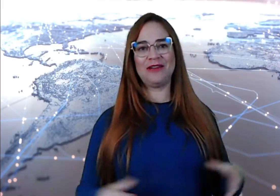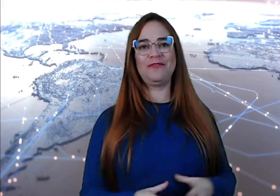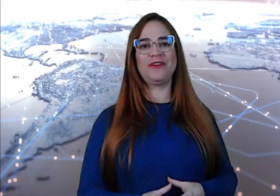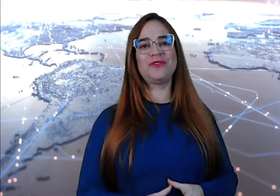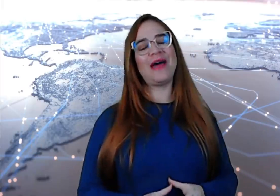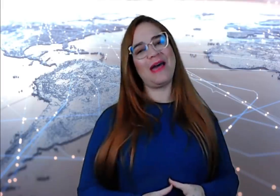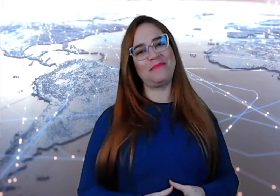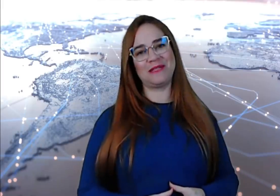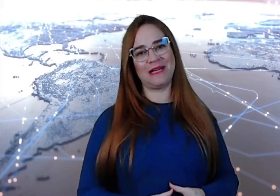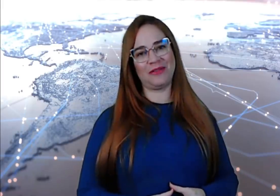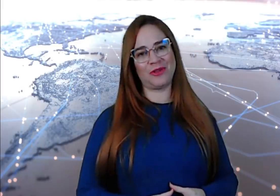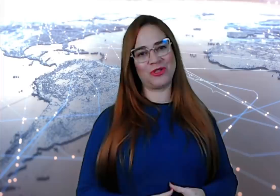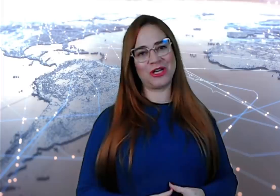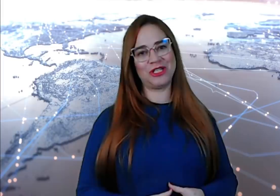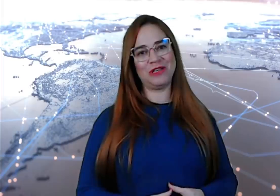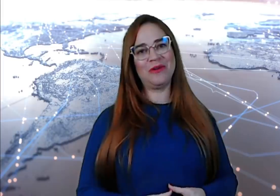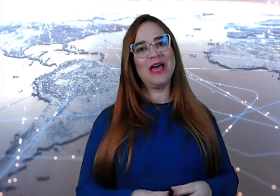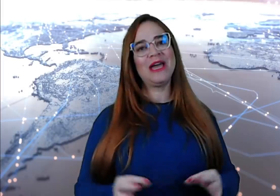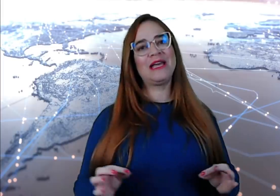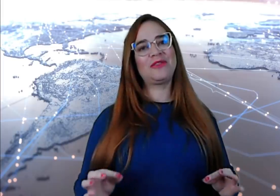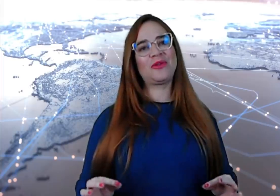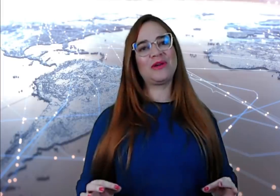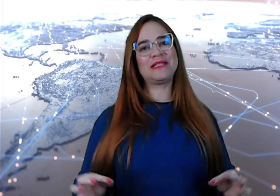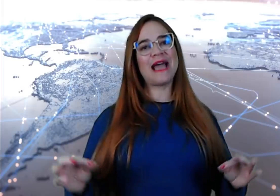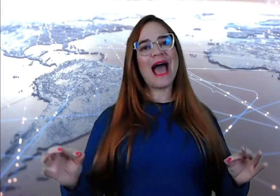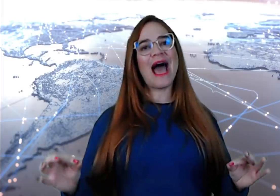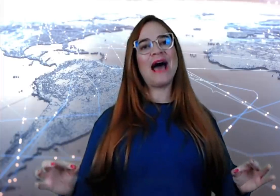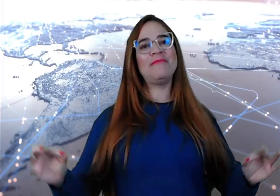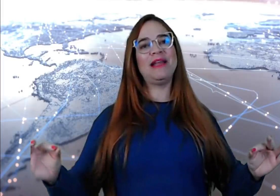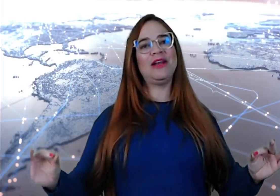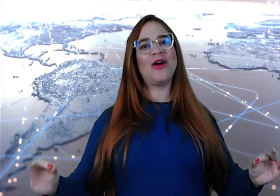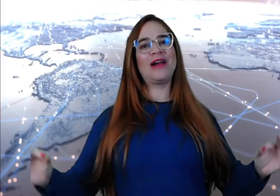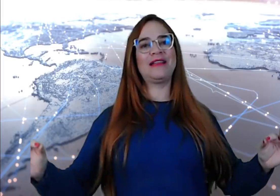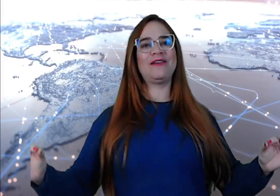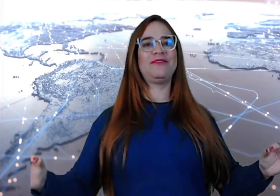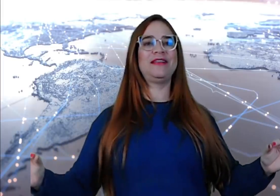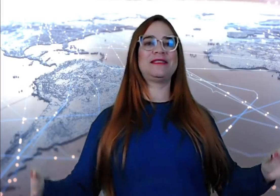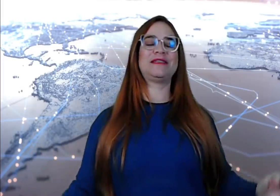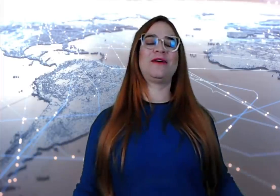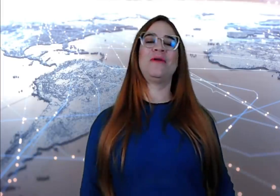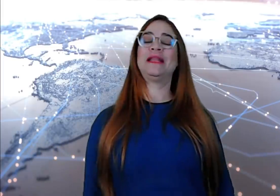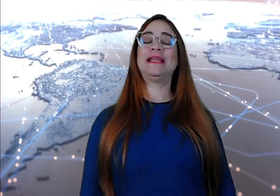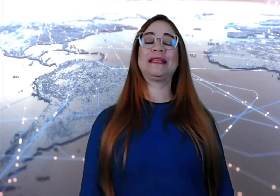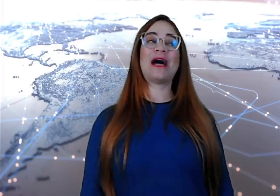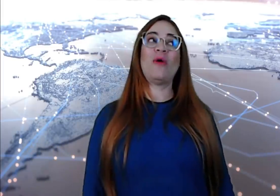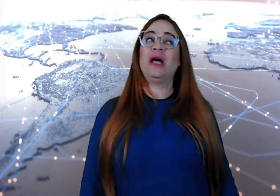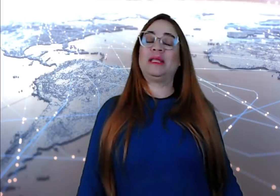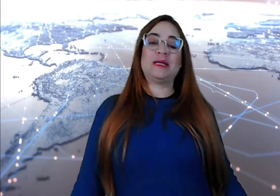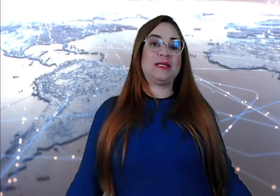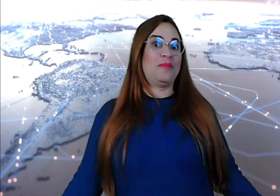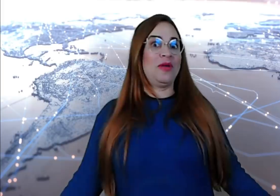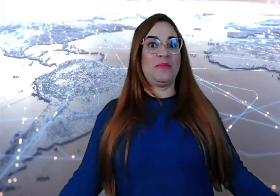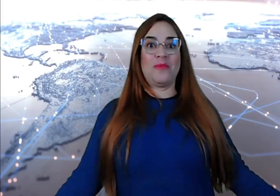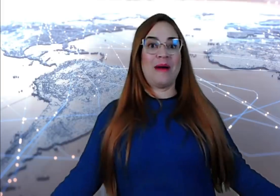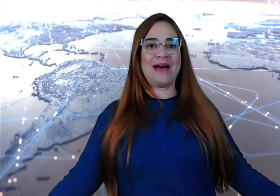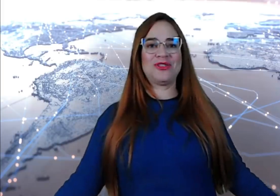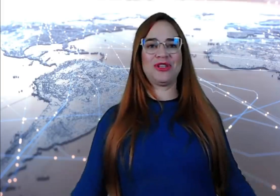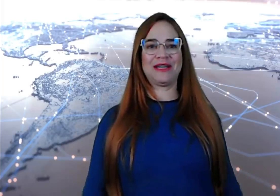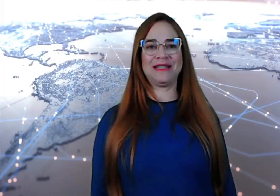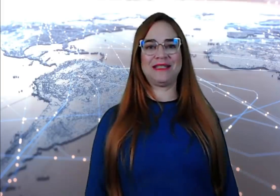no vídeo é pro senador Jorginho, que trouxe a melhor definição da tal testemunha bombástica da